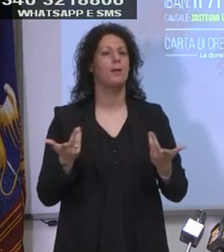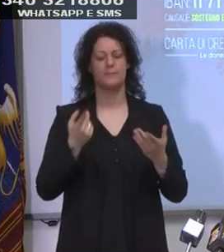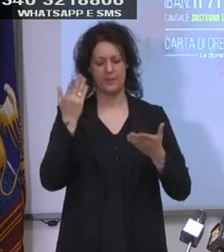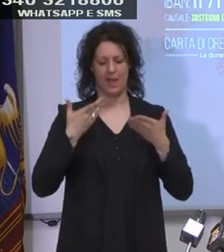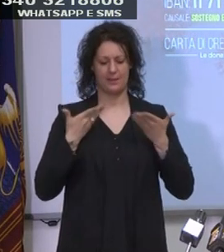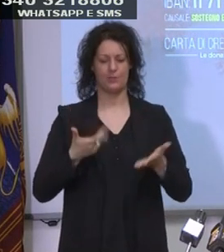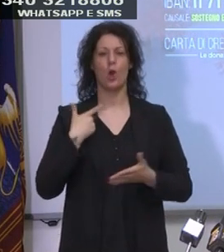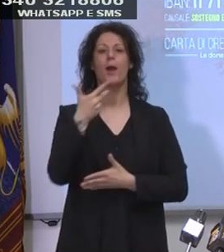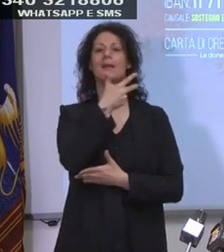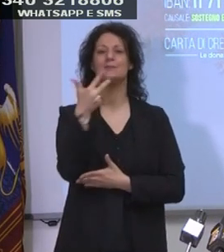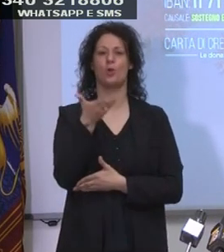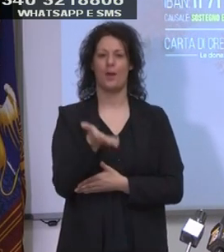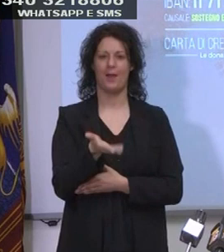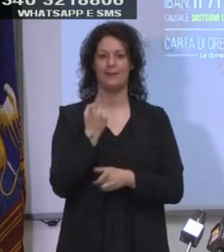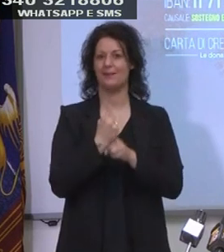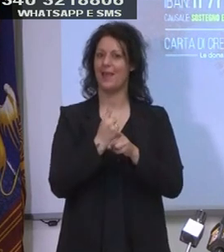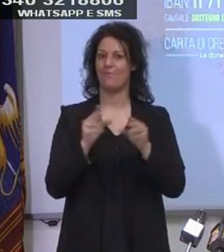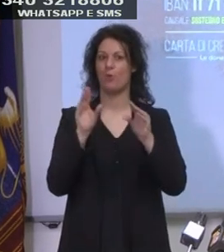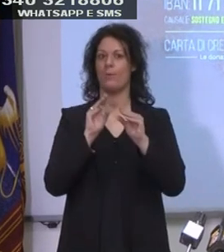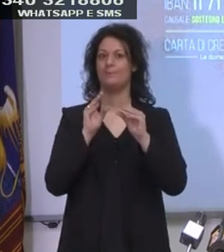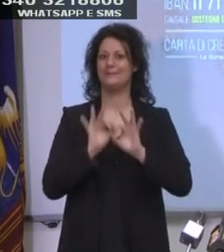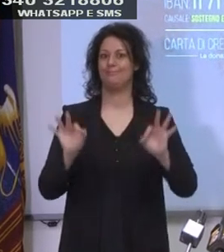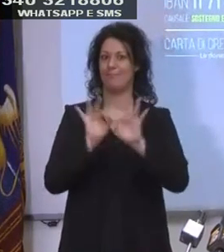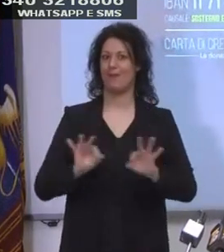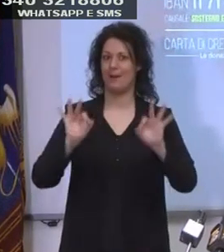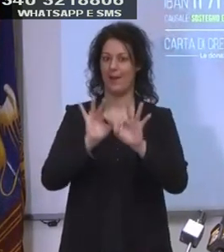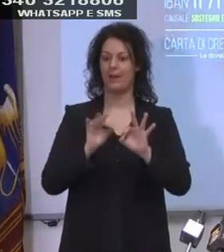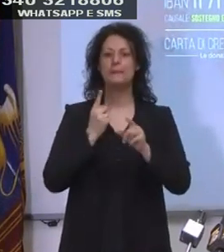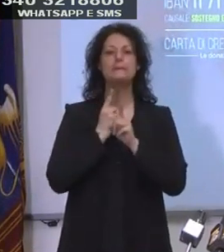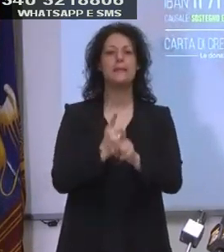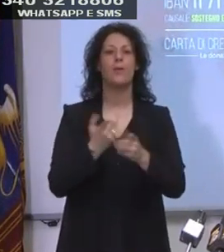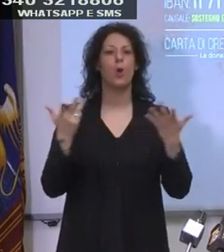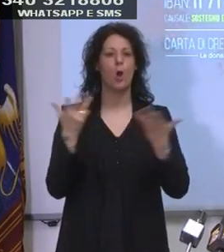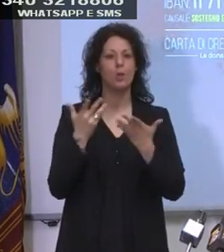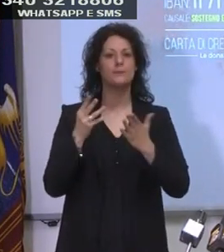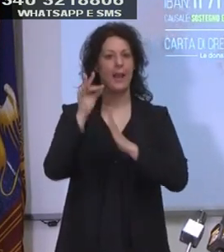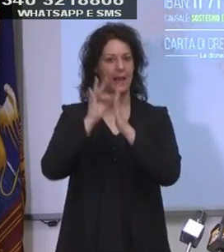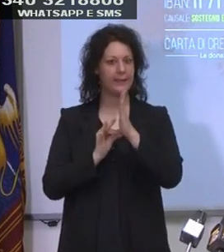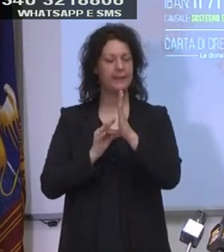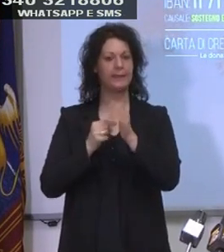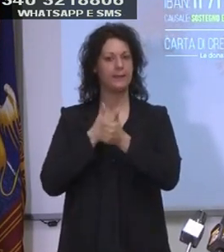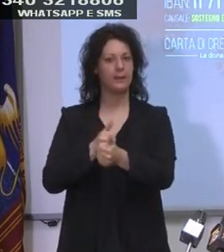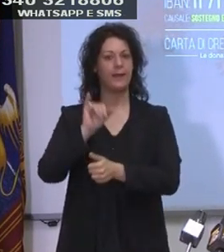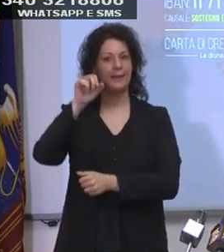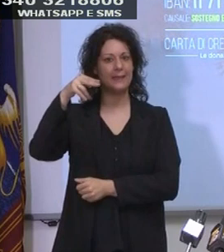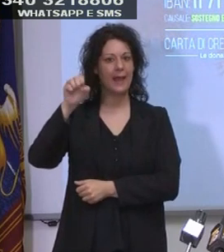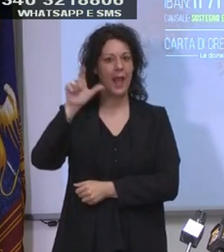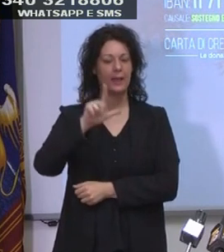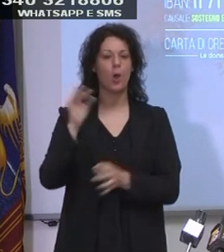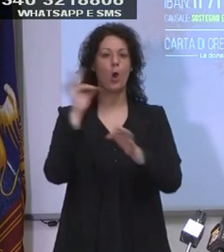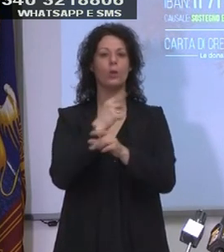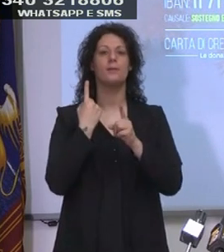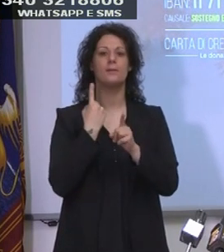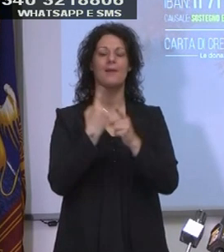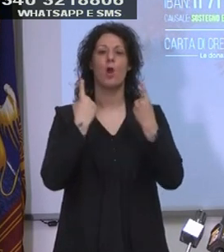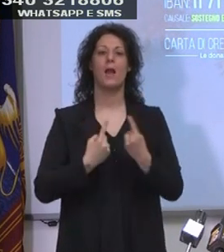questi giorni provo a sistemarlo in vista del primo, mi attengo alle linee INAIL, aspetto quelle del Veneto, che tempistiche ci sono? Perché mi pare di